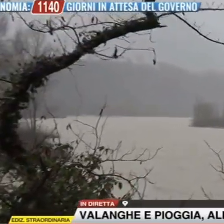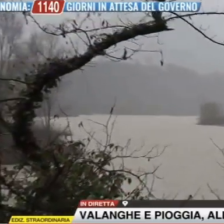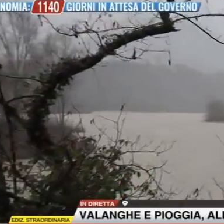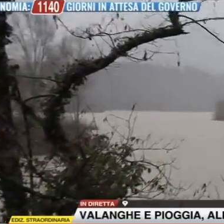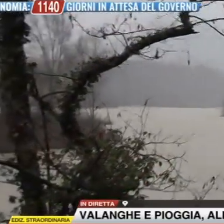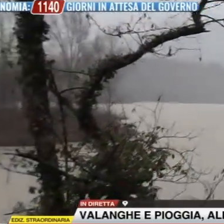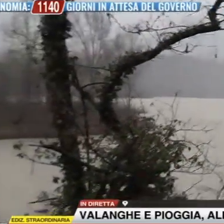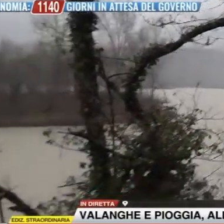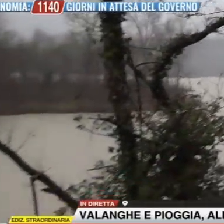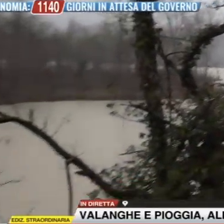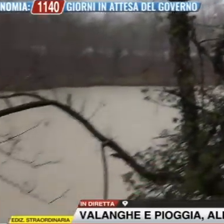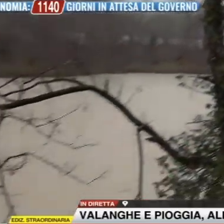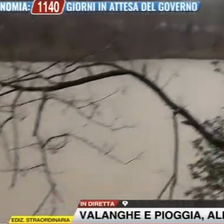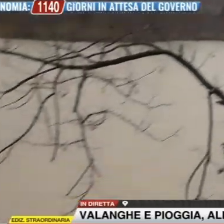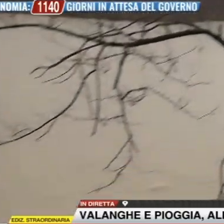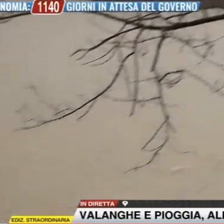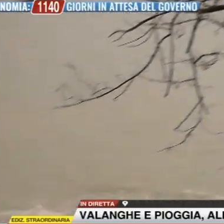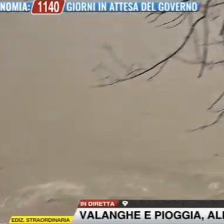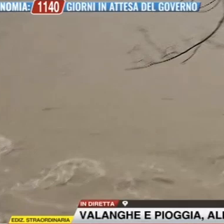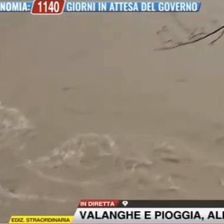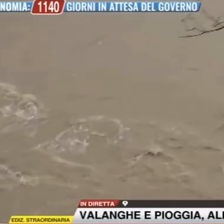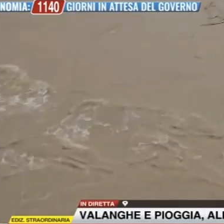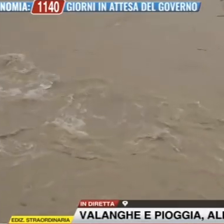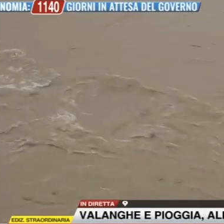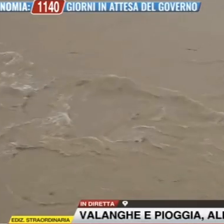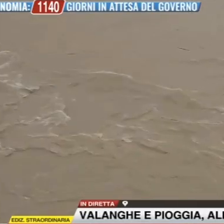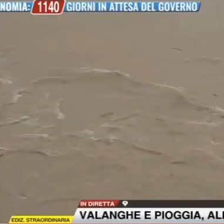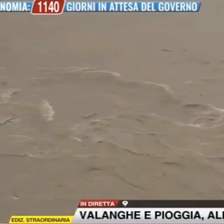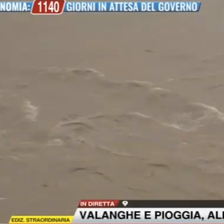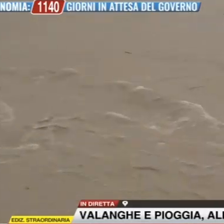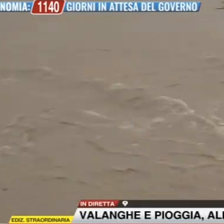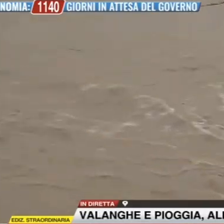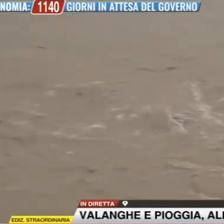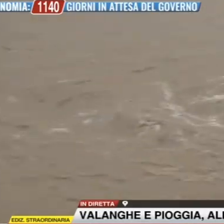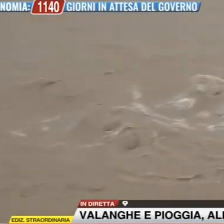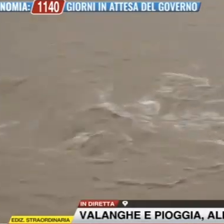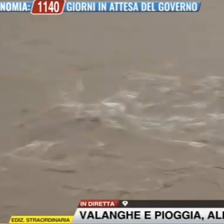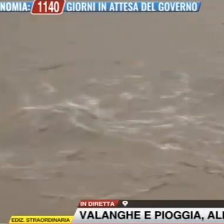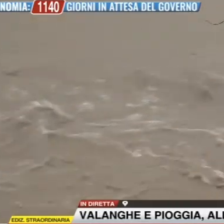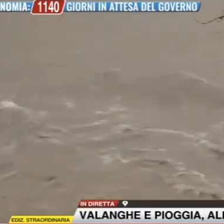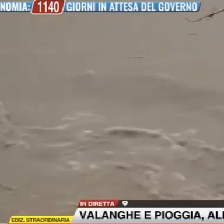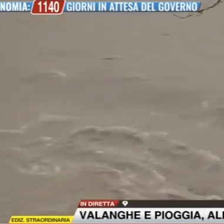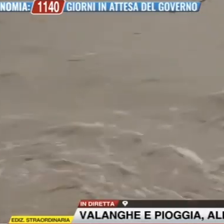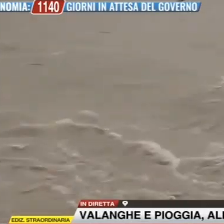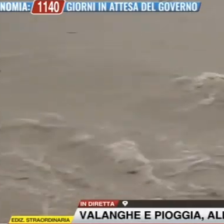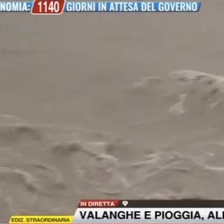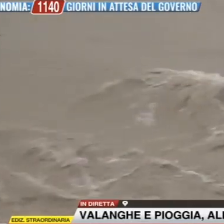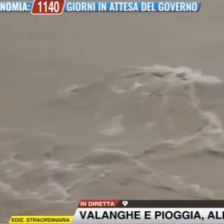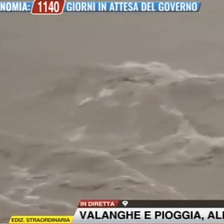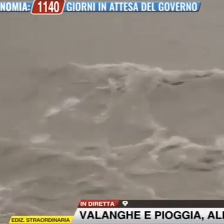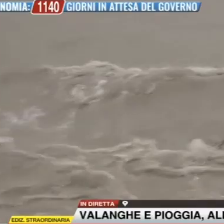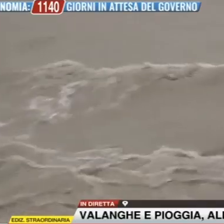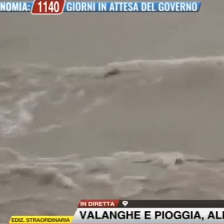che il Piave, magari la Venale e i corsi d'acqua più torrentizi. Ecco, allo stato attuale noi abbiamo sia la Venale, sia il Livenza,